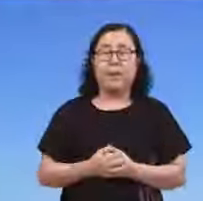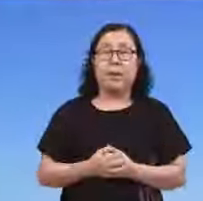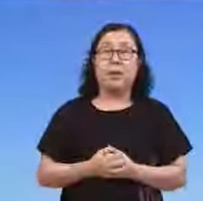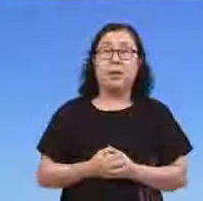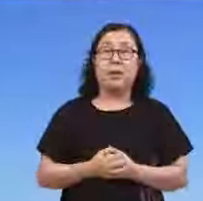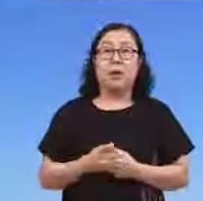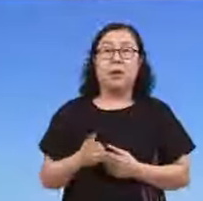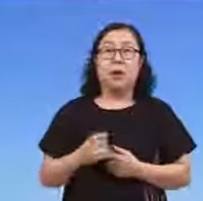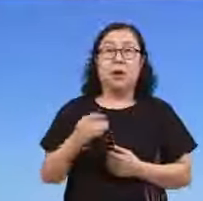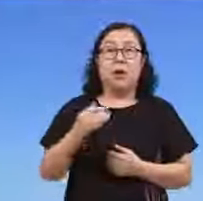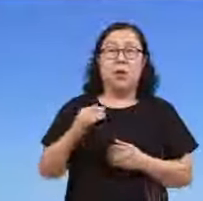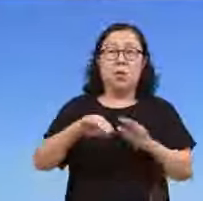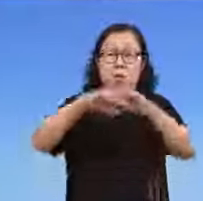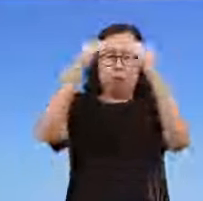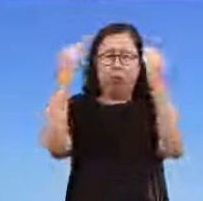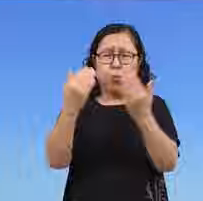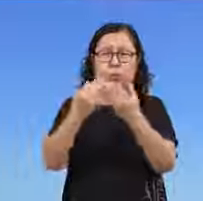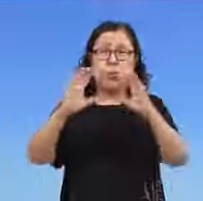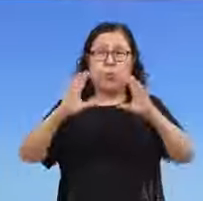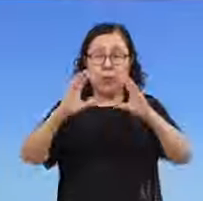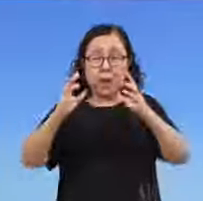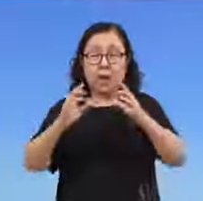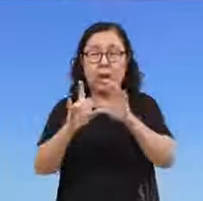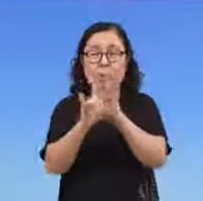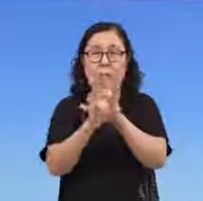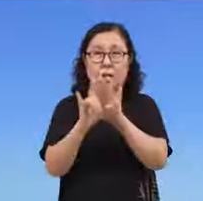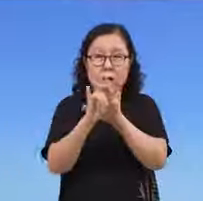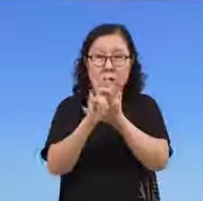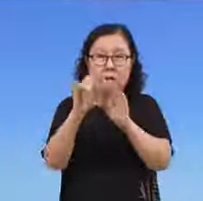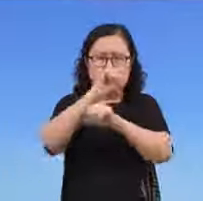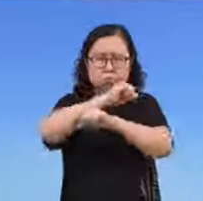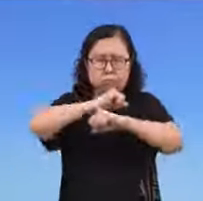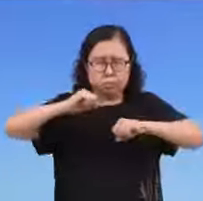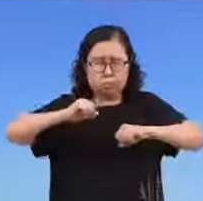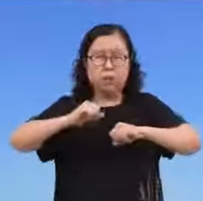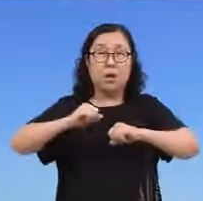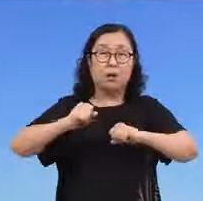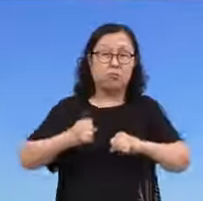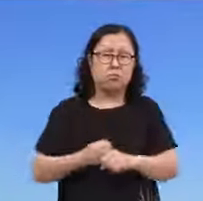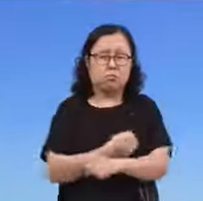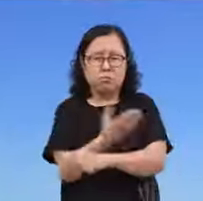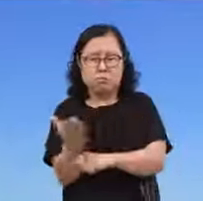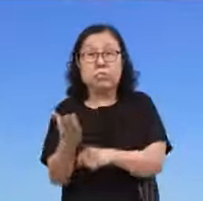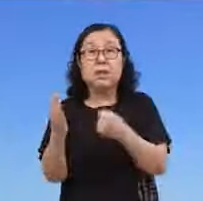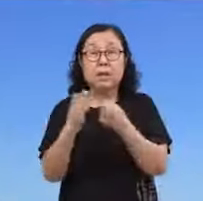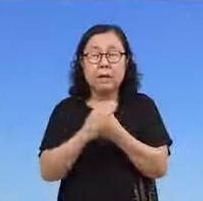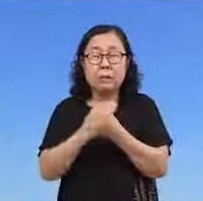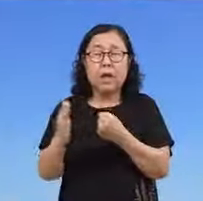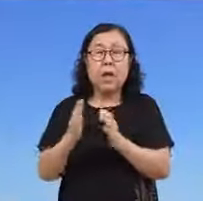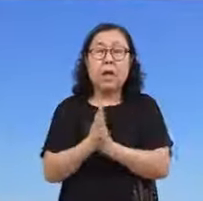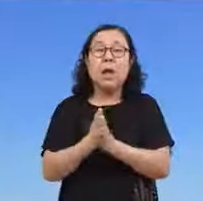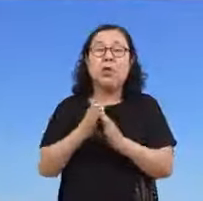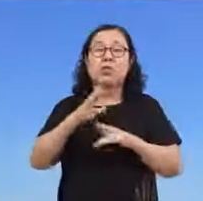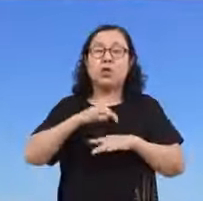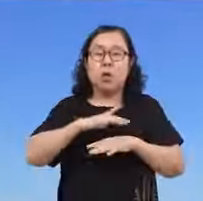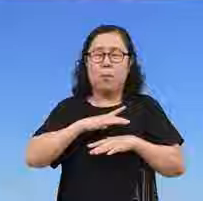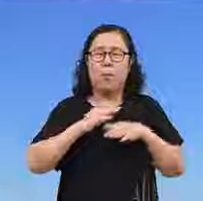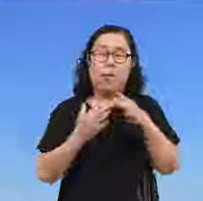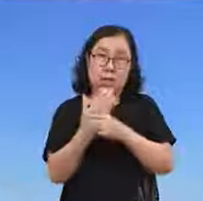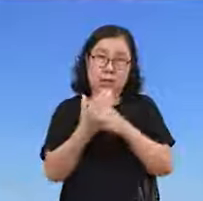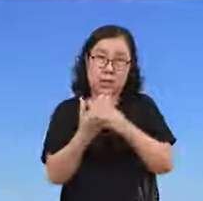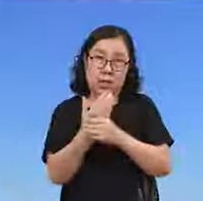이렇게 온 나라적으로 지금 코로나19의 이 확산으로 인해서 참 두려움에 빠져 있는 그런